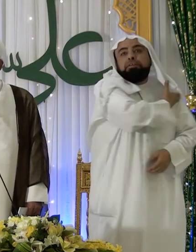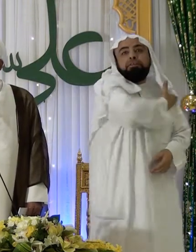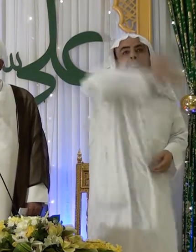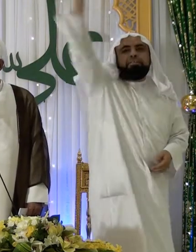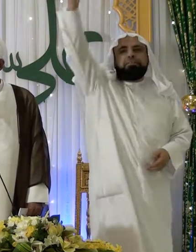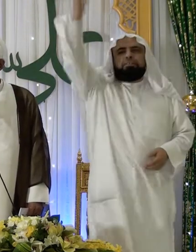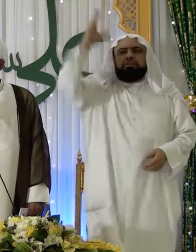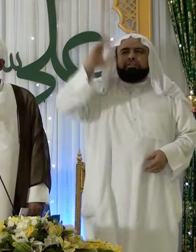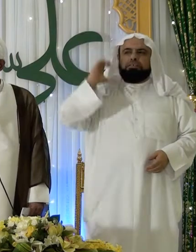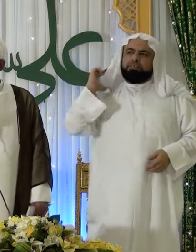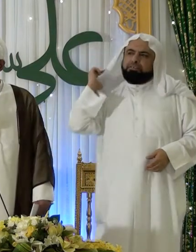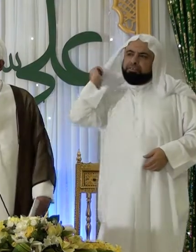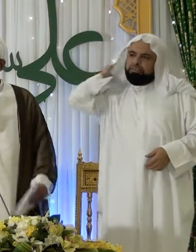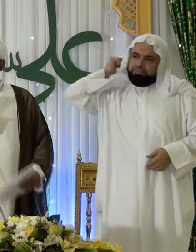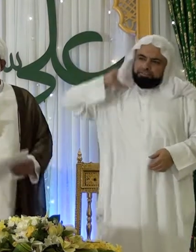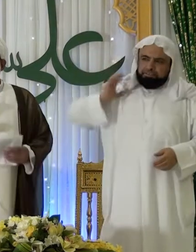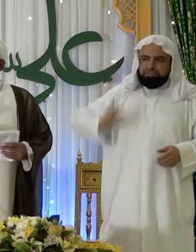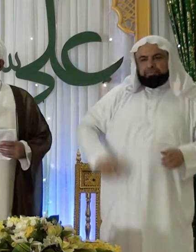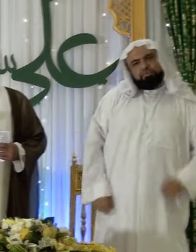وآله الطاهرين.